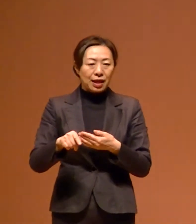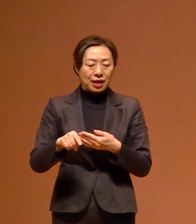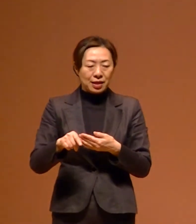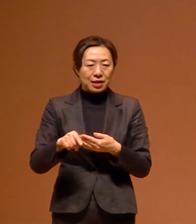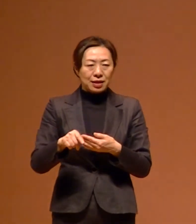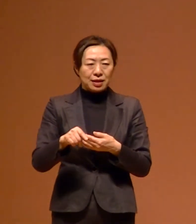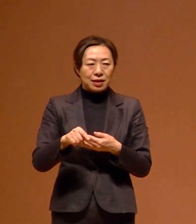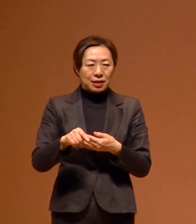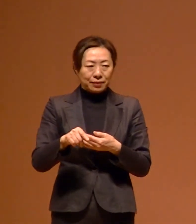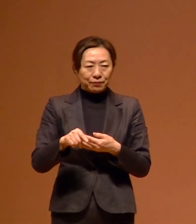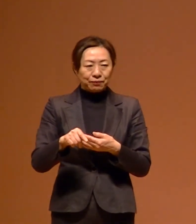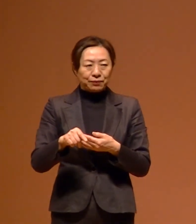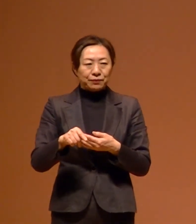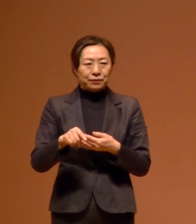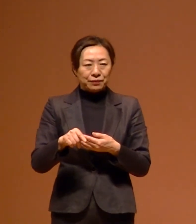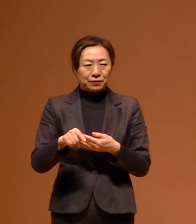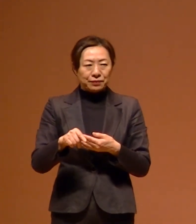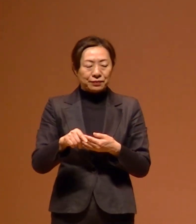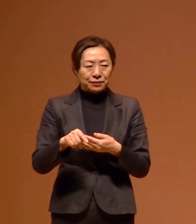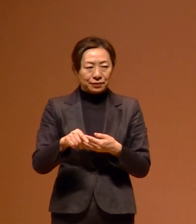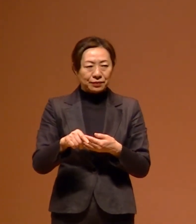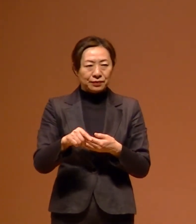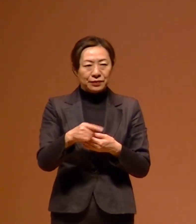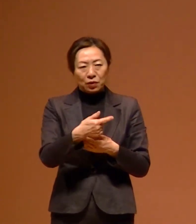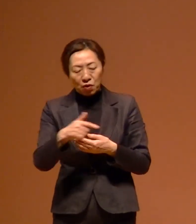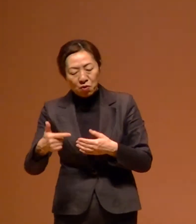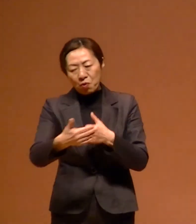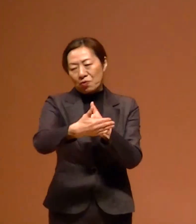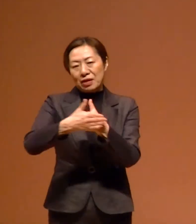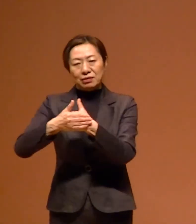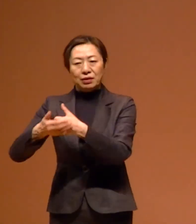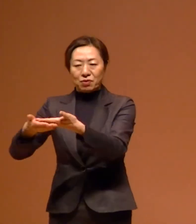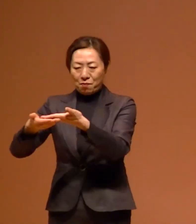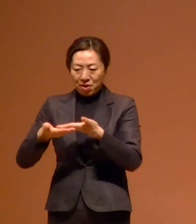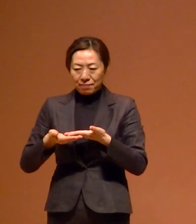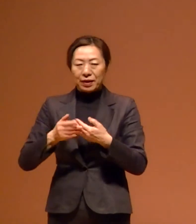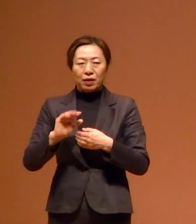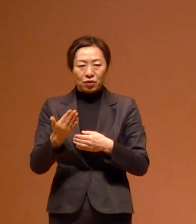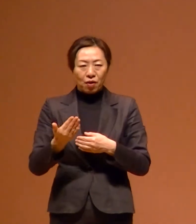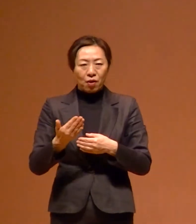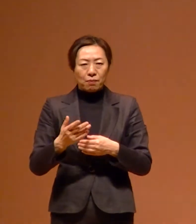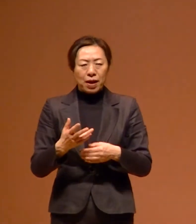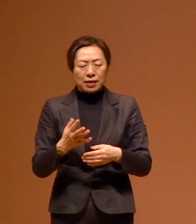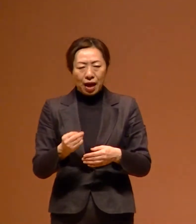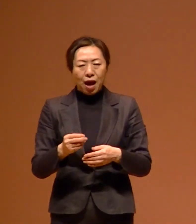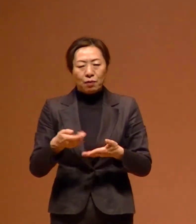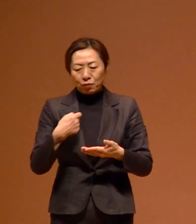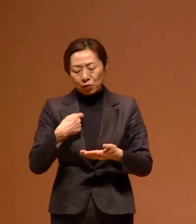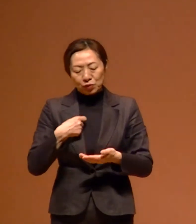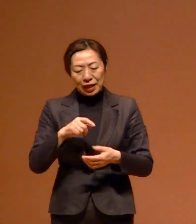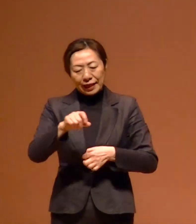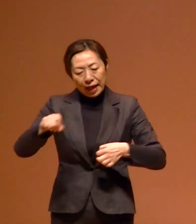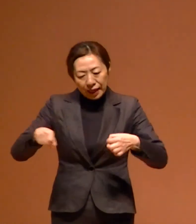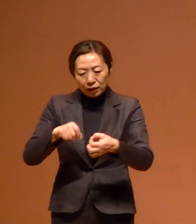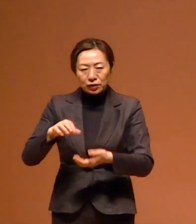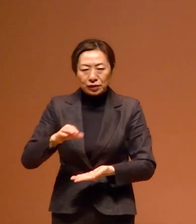含めて、いろんなことをしてもらったんですけど、まだ何分の1もお返ししてないんで、